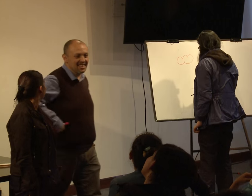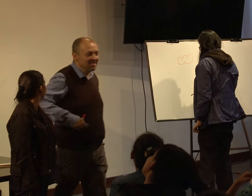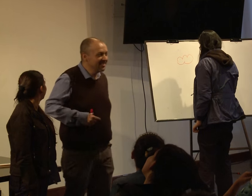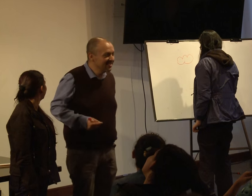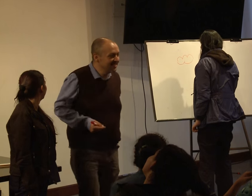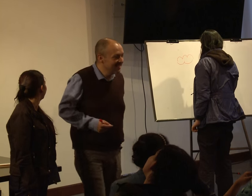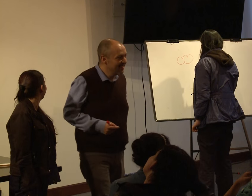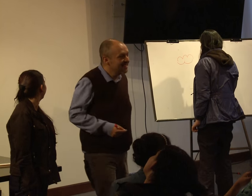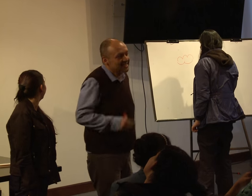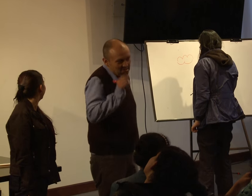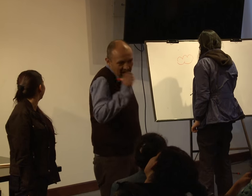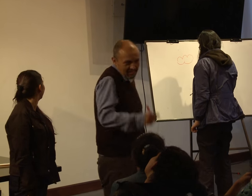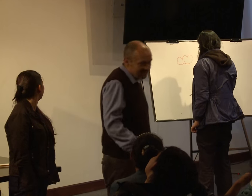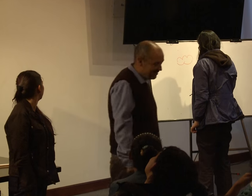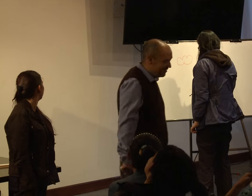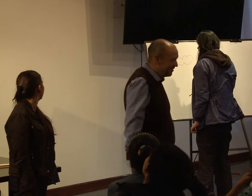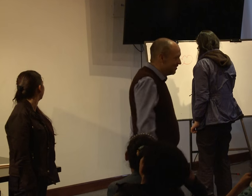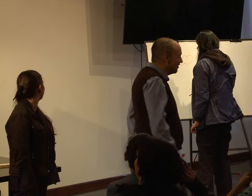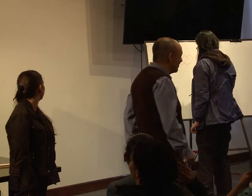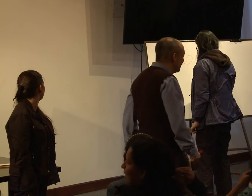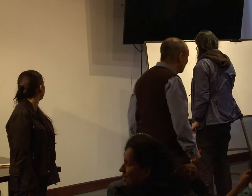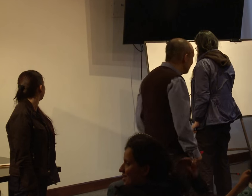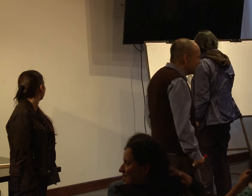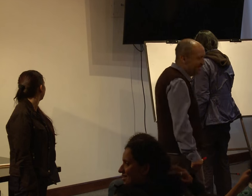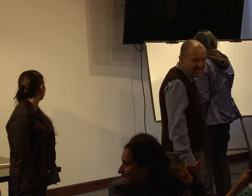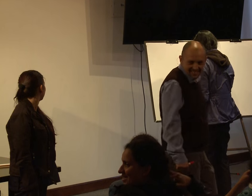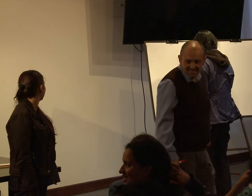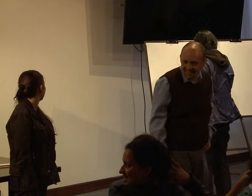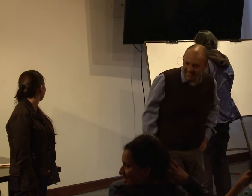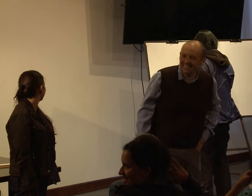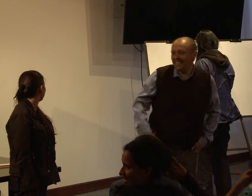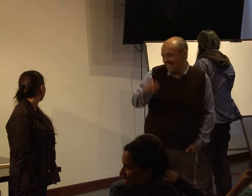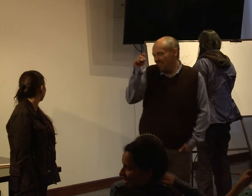¿Qué está haciendo? ¿Dibujando?